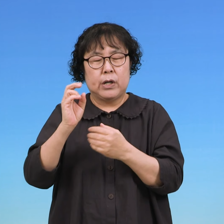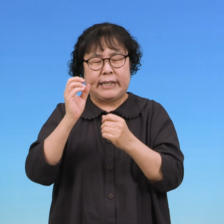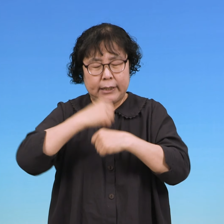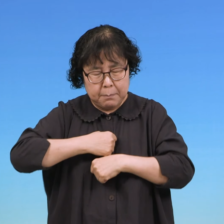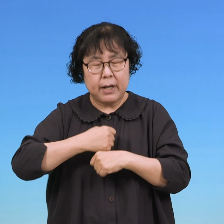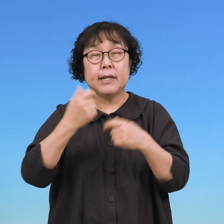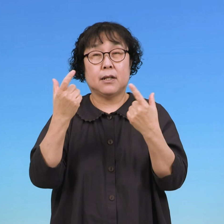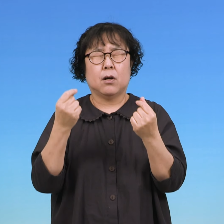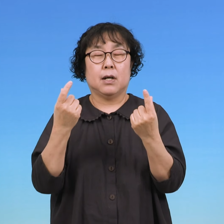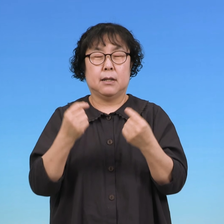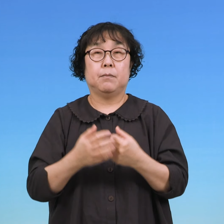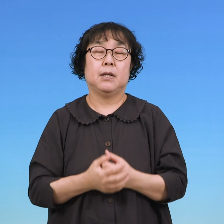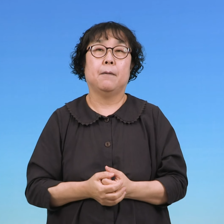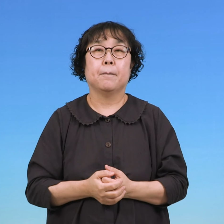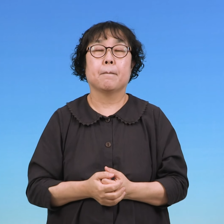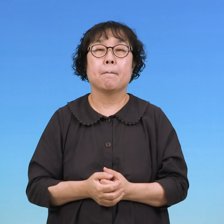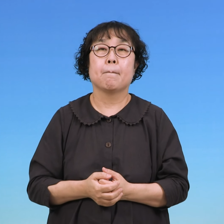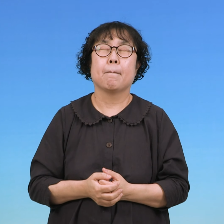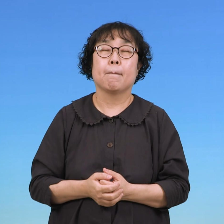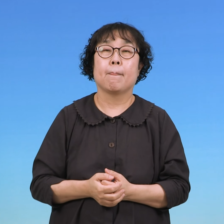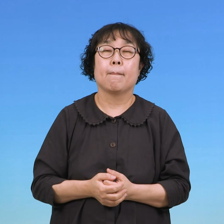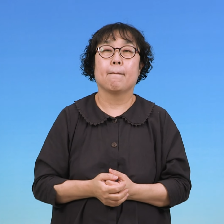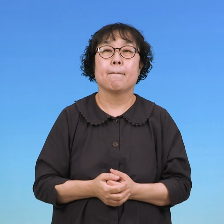이게 기준입니다. 기준.